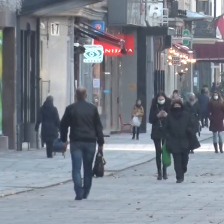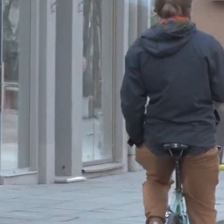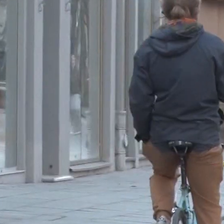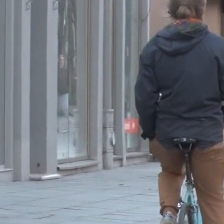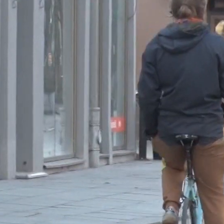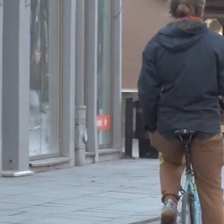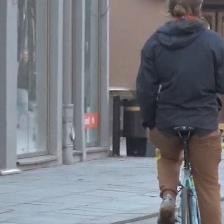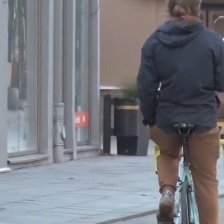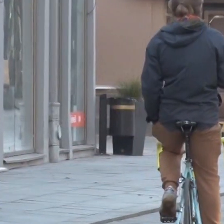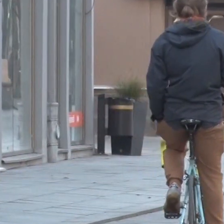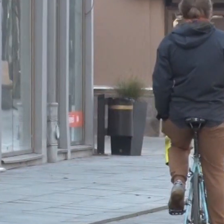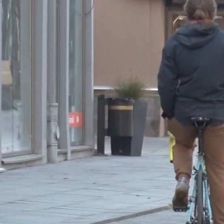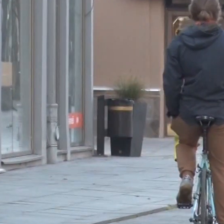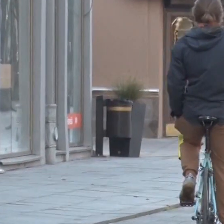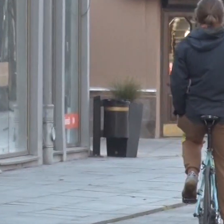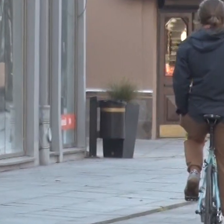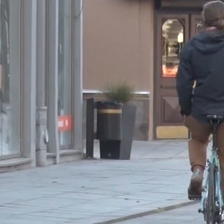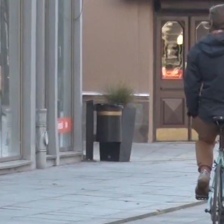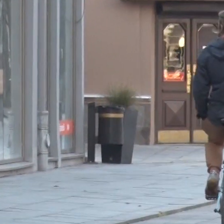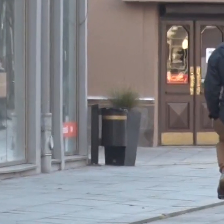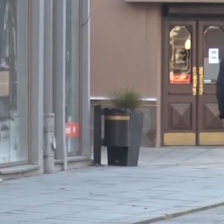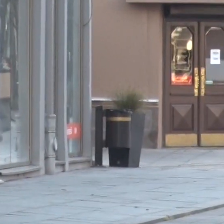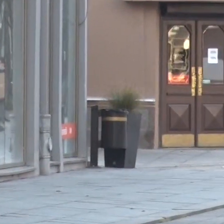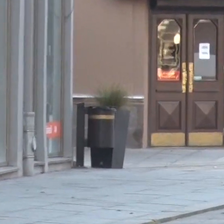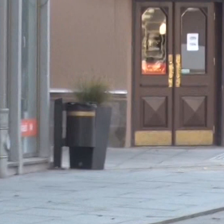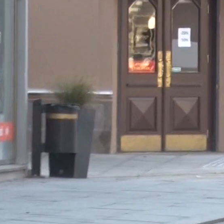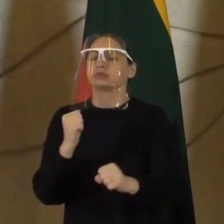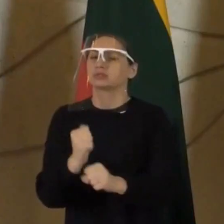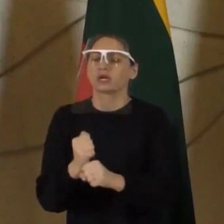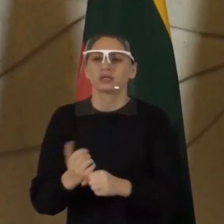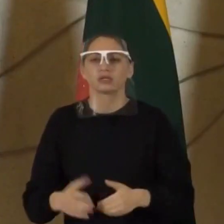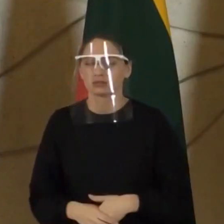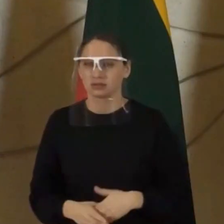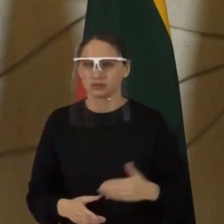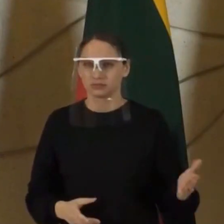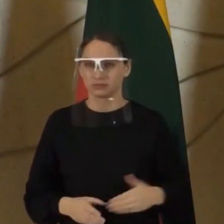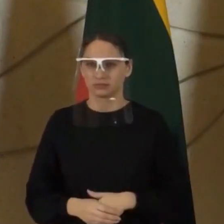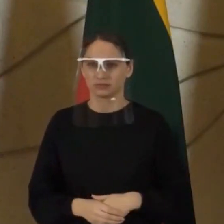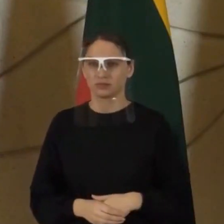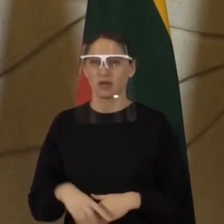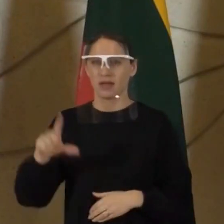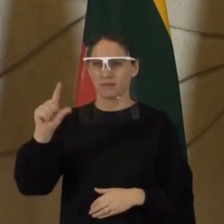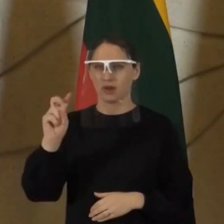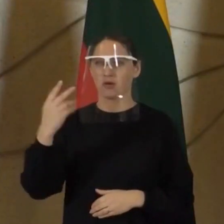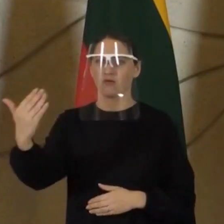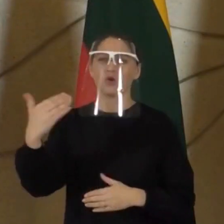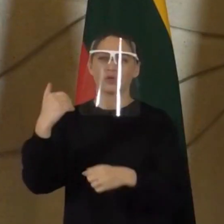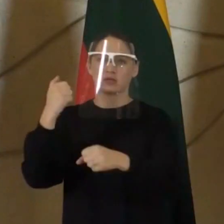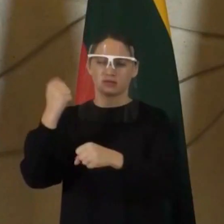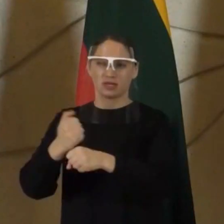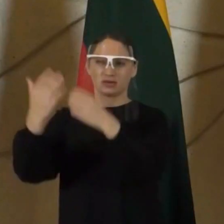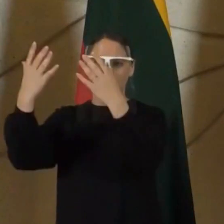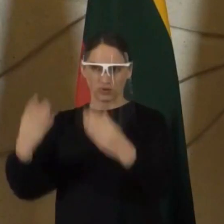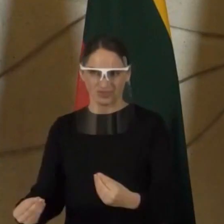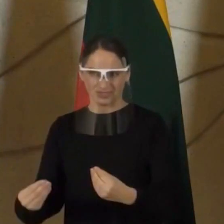Ministrė pirmininkė kreipėsi į žmonės prašydama riboti nebūtinus kontaktus. Kadangi tai yra darbo dienos, tai manau, kad darbo